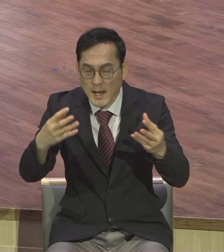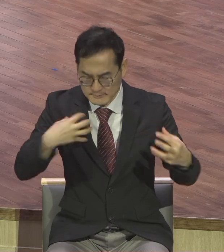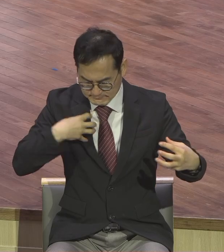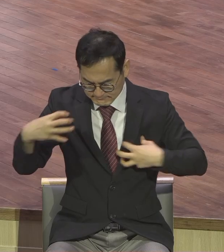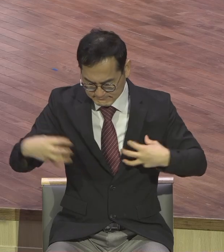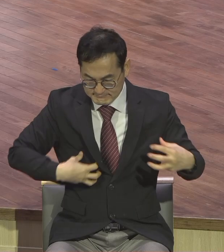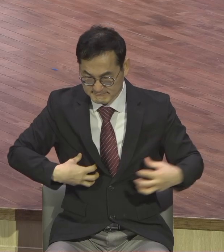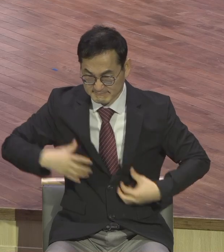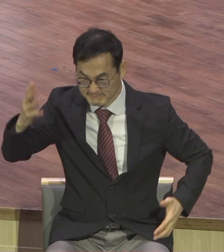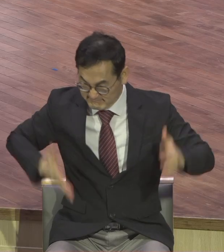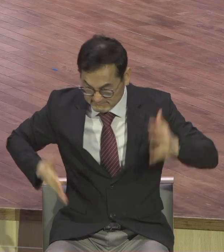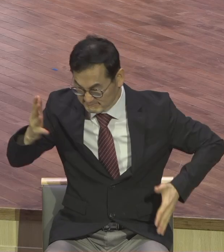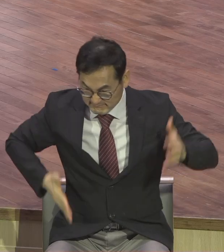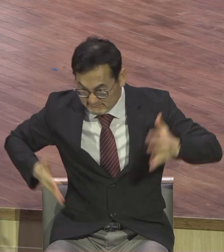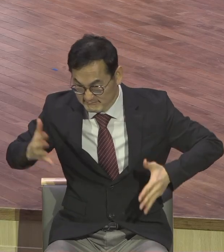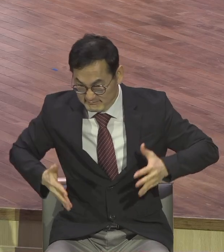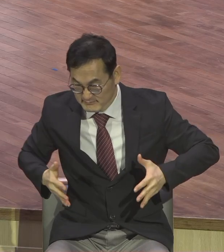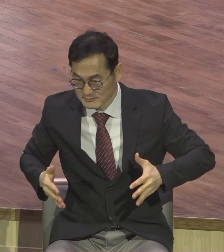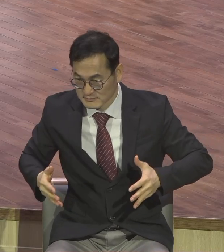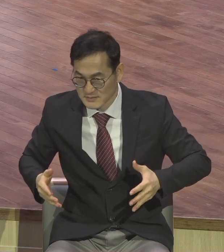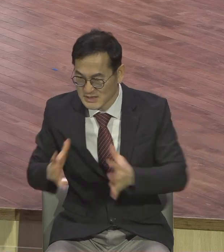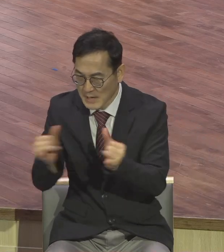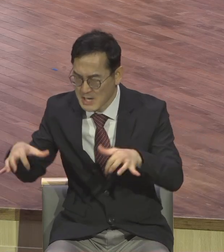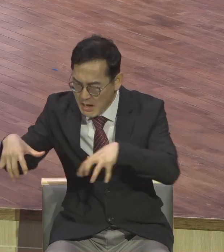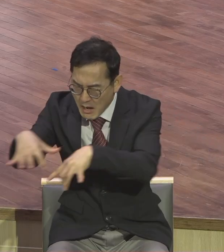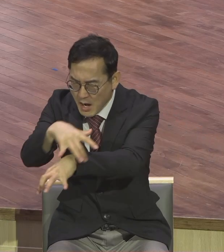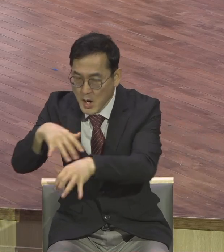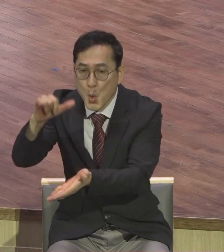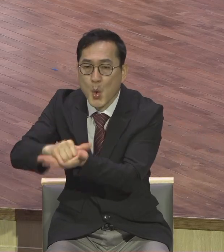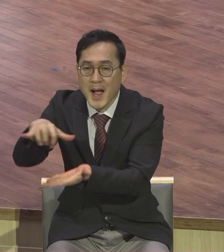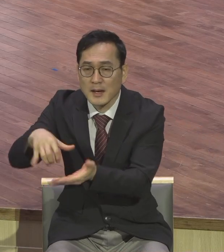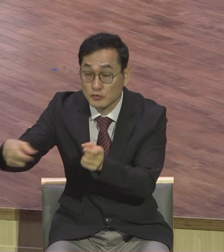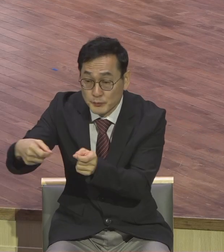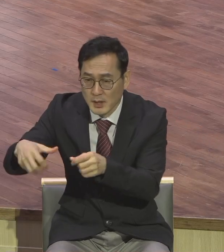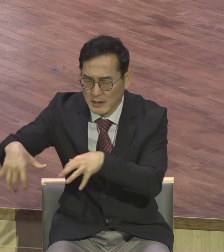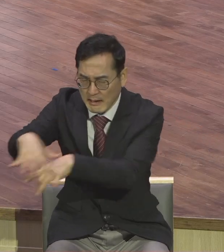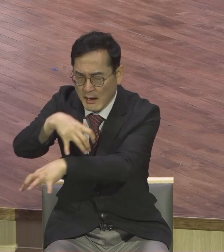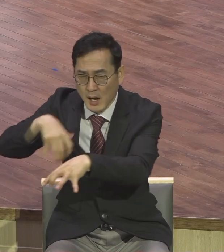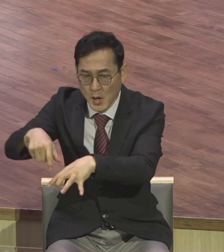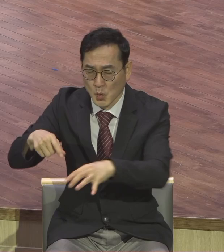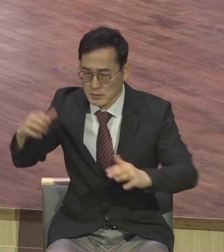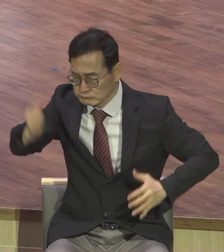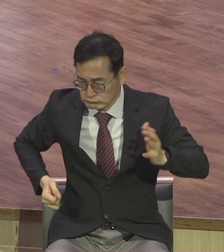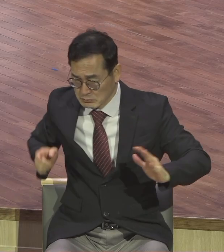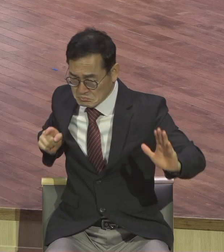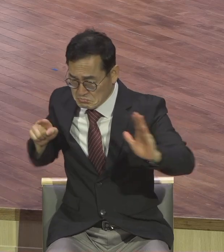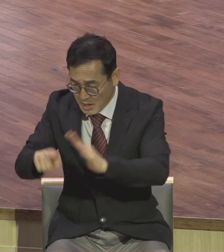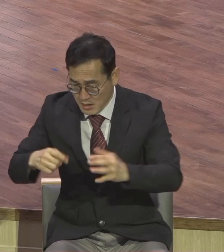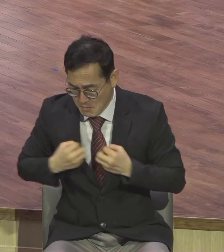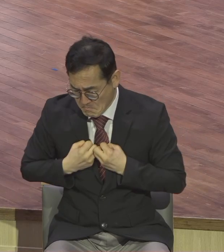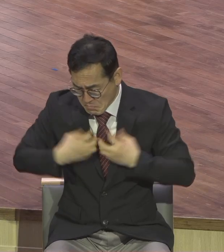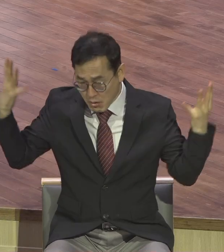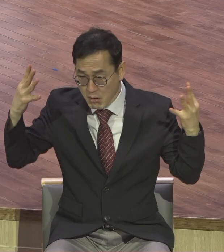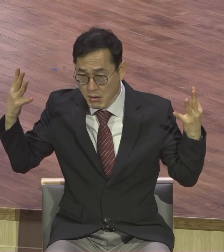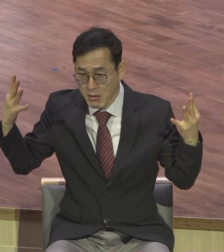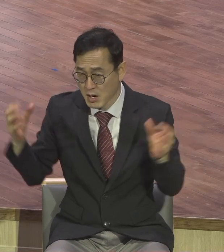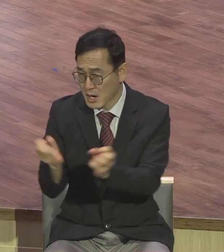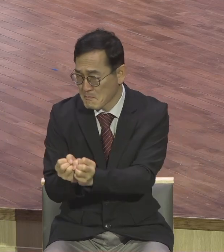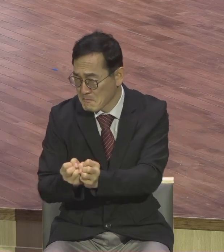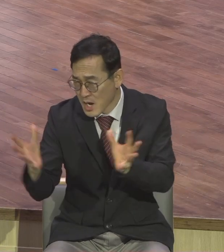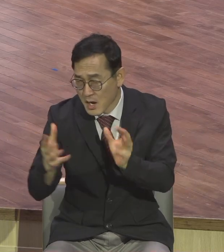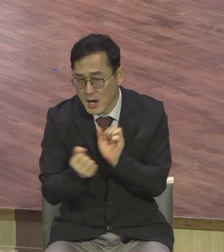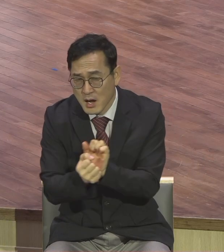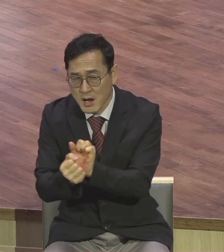폭탄을 몸에 감고 와가지고 터뜨리니까 100명 이상이 그렇게 뭐 미국